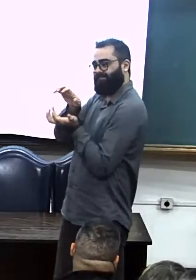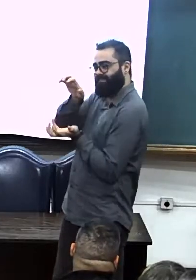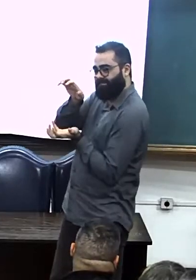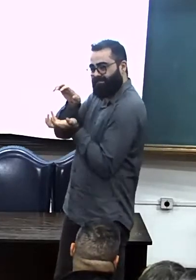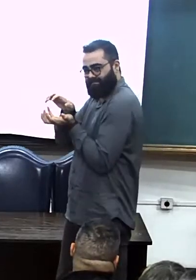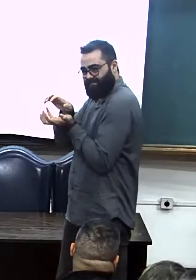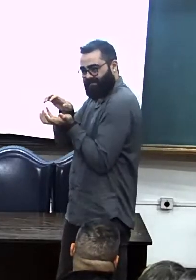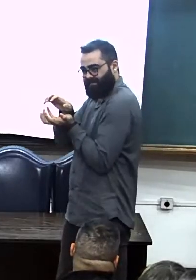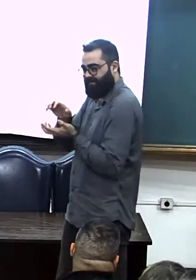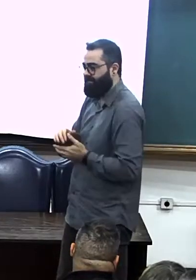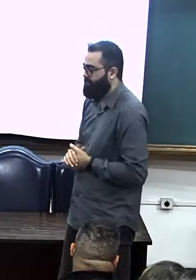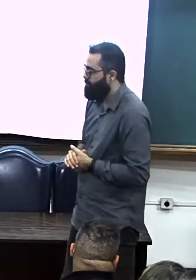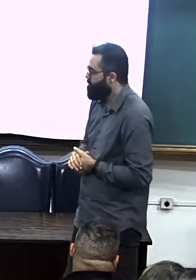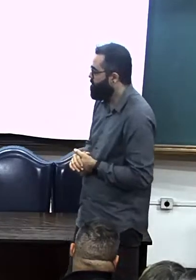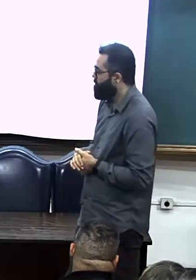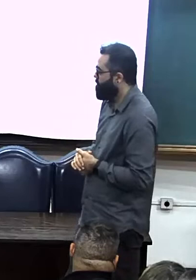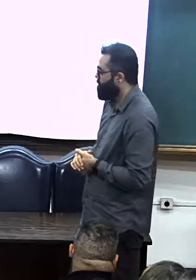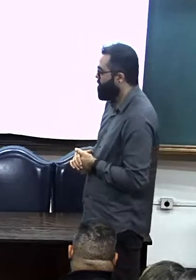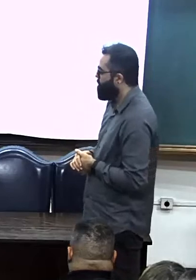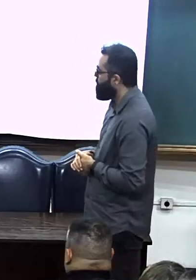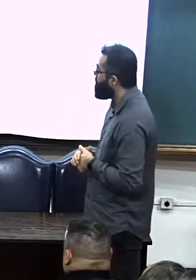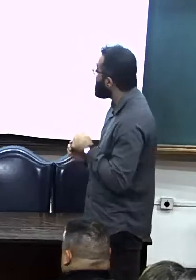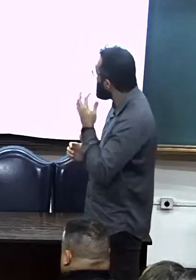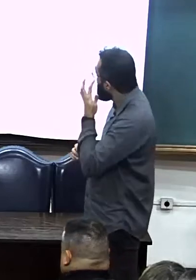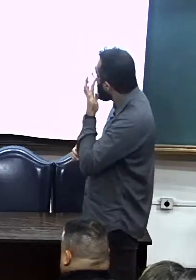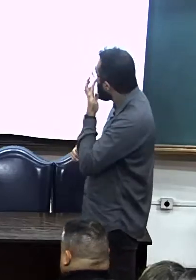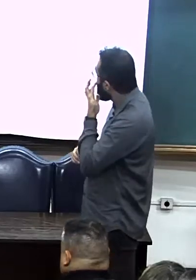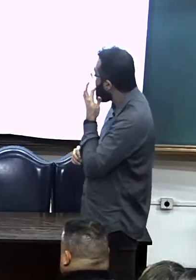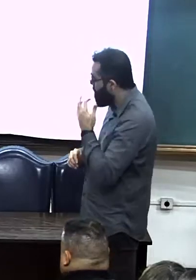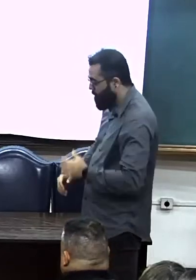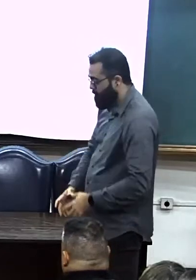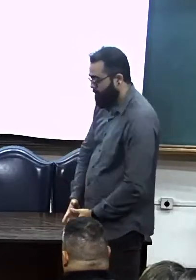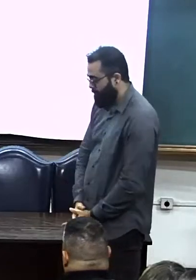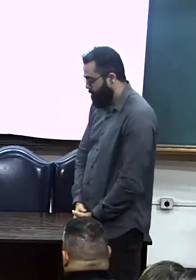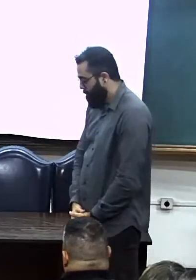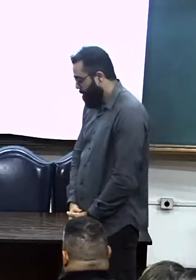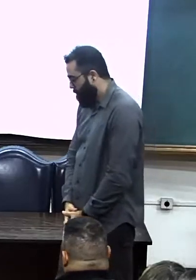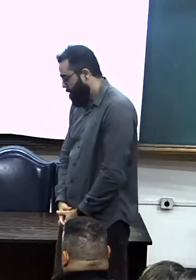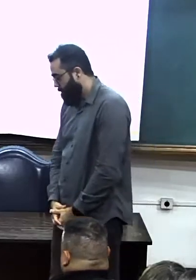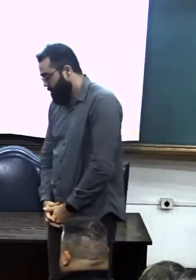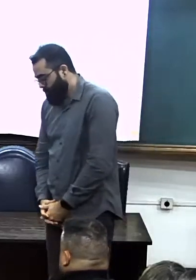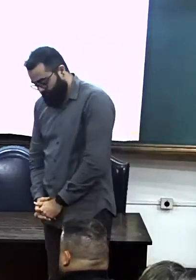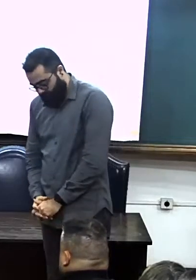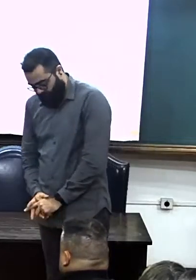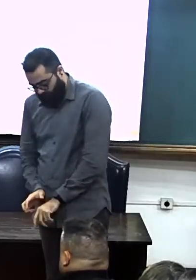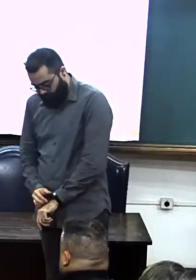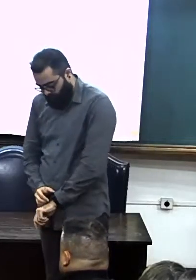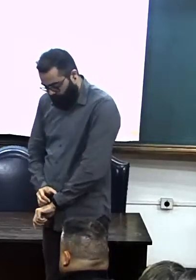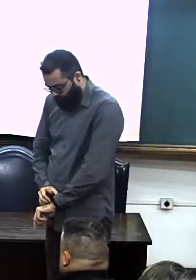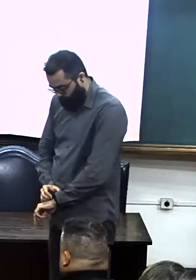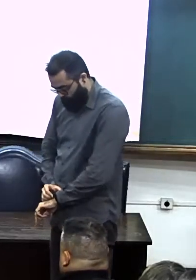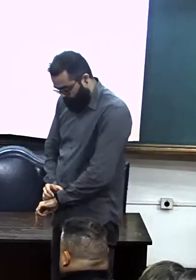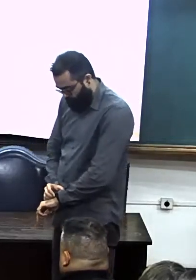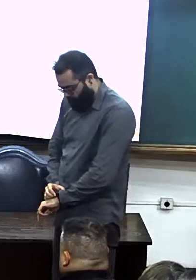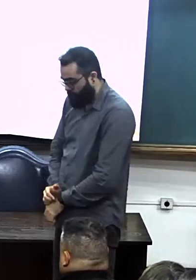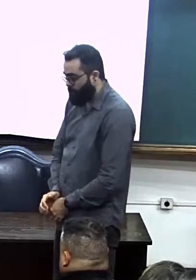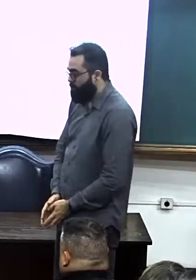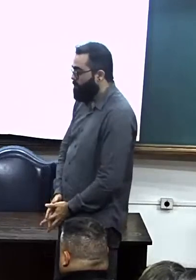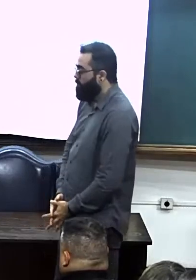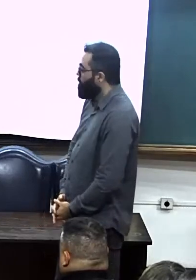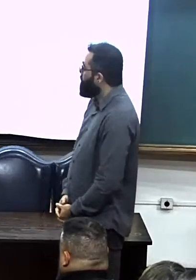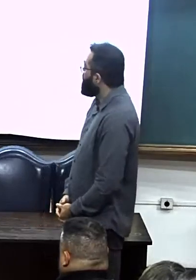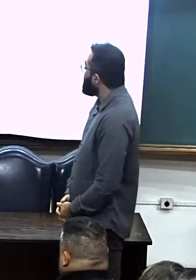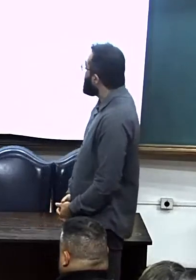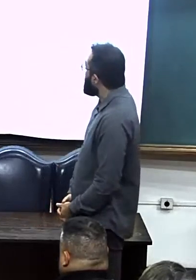que os dados mantêm ali, né? Bom, a gente tem a mesma estrutura de novo, mas aí a gente tem um pouquinho